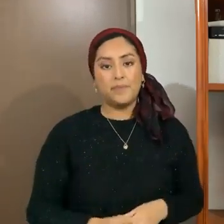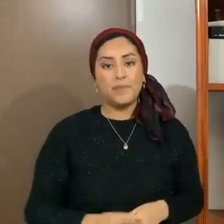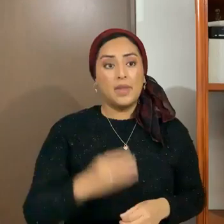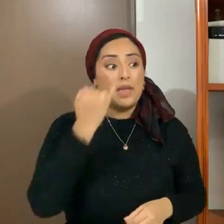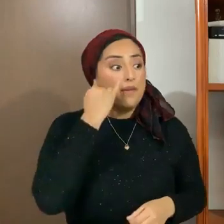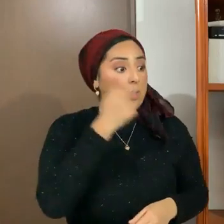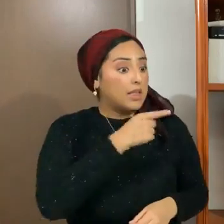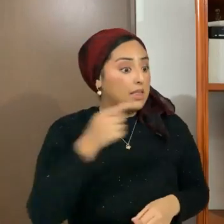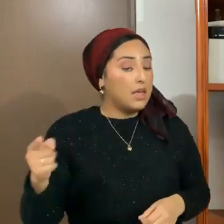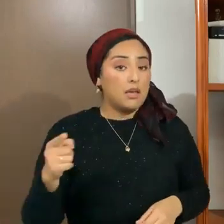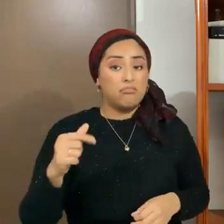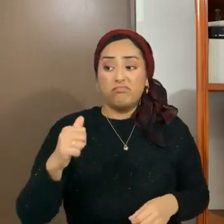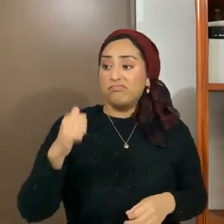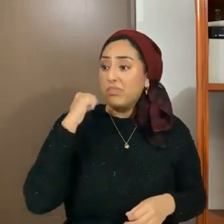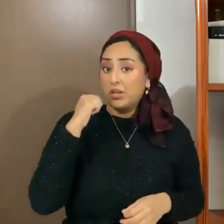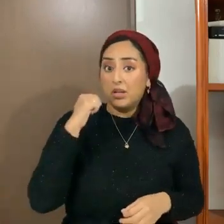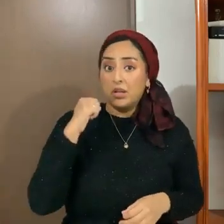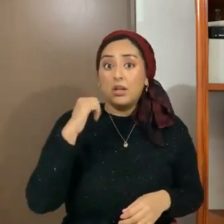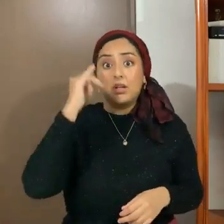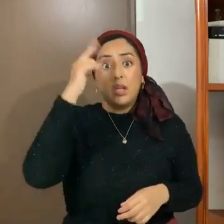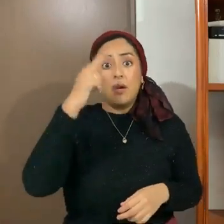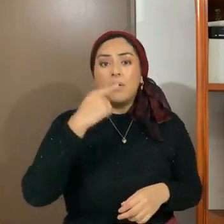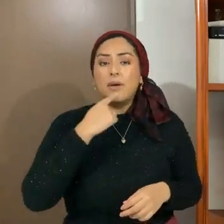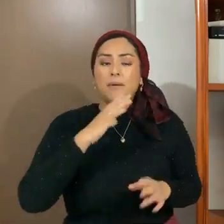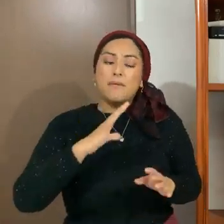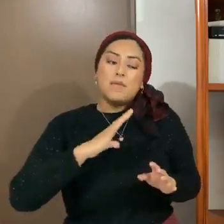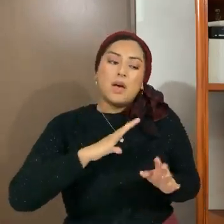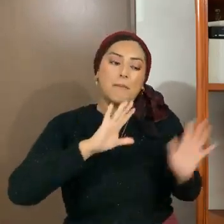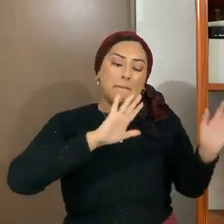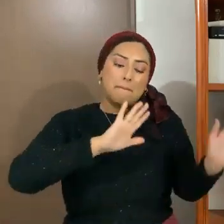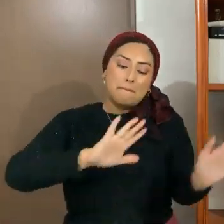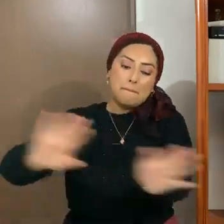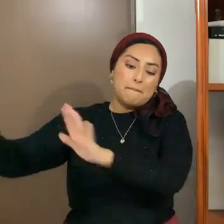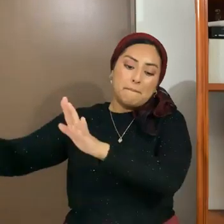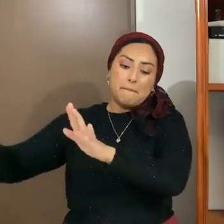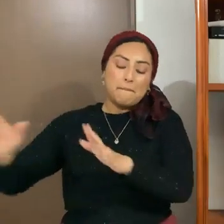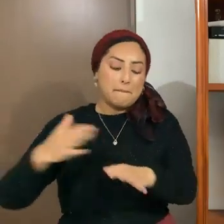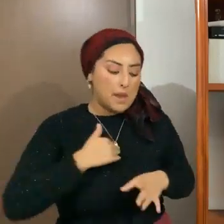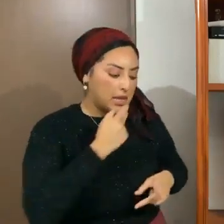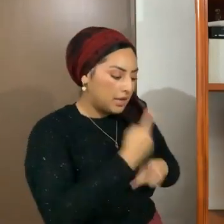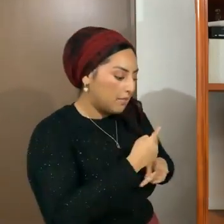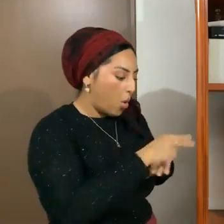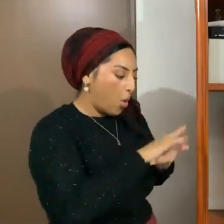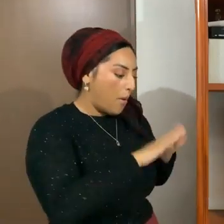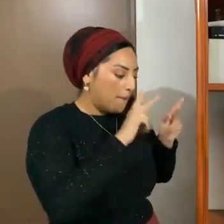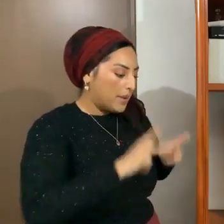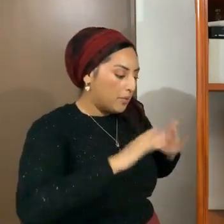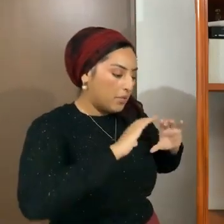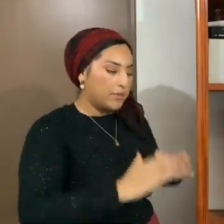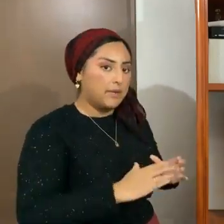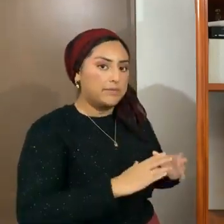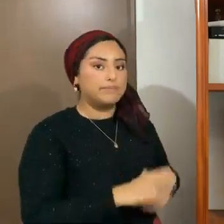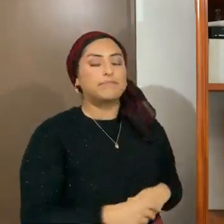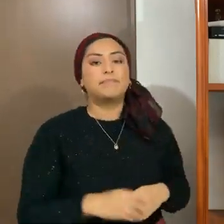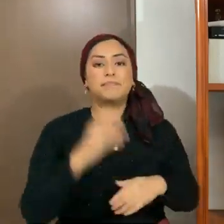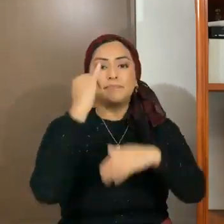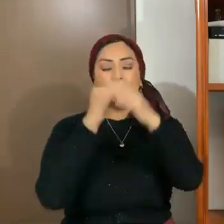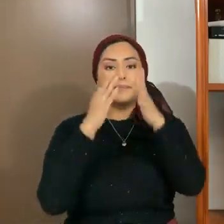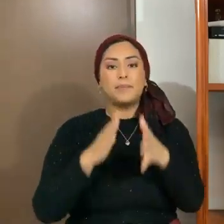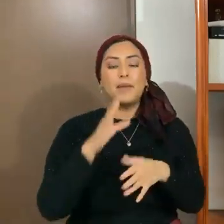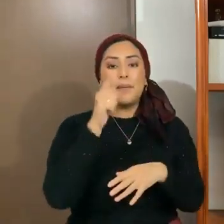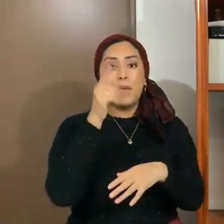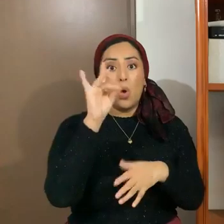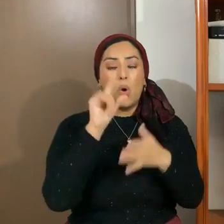hará a un lado y seguirá con el remanente que ya tiene. Que no nos pase eso, amados Sahim. Isaías 28:15.